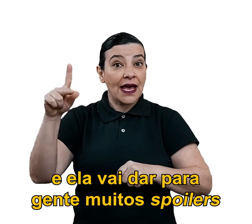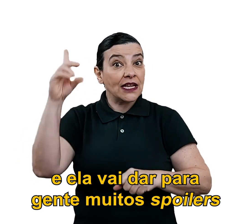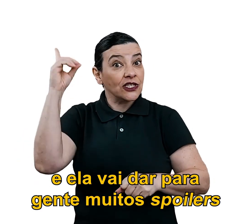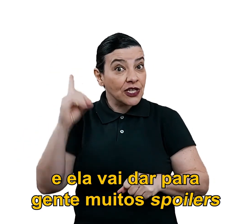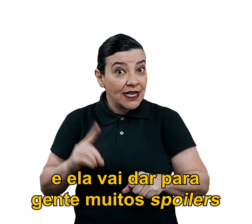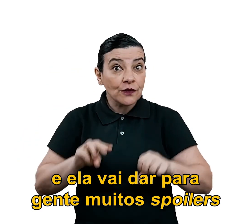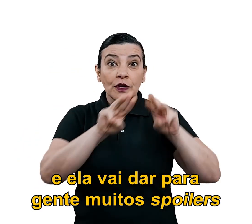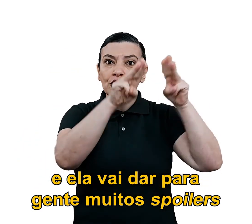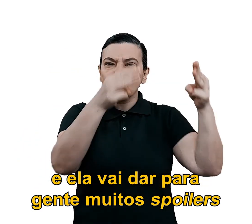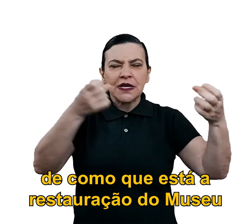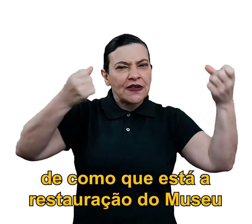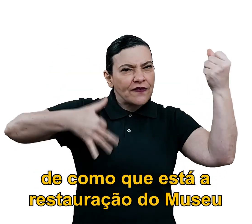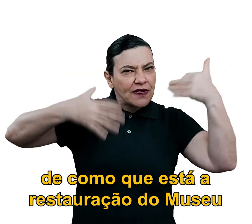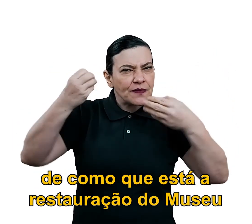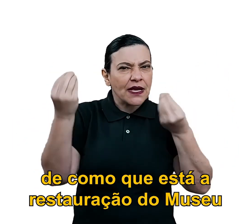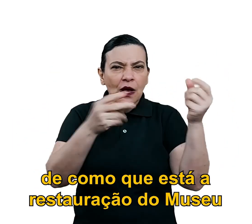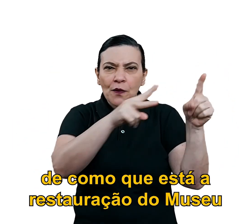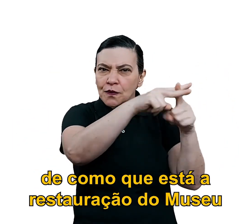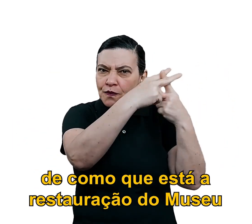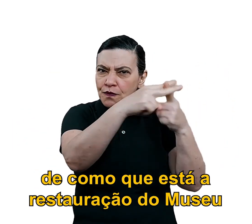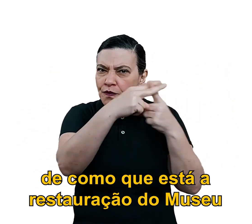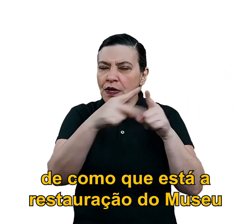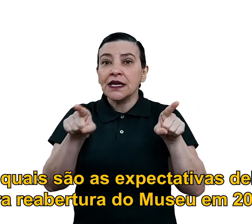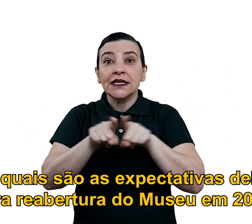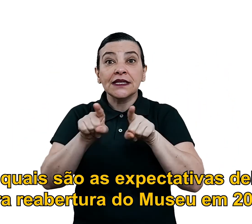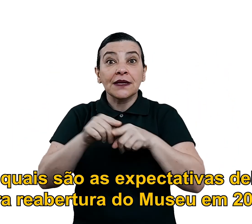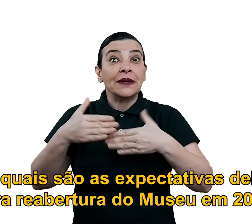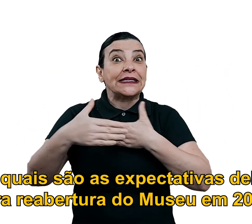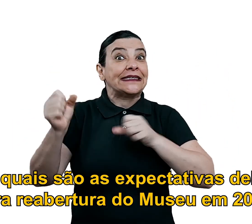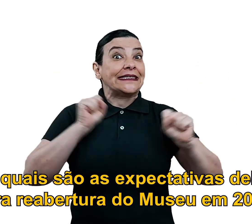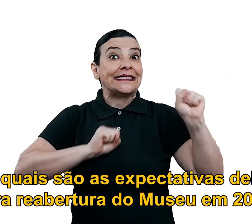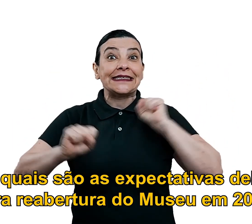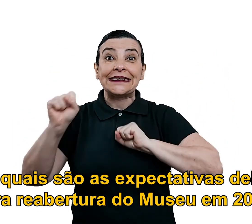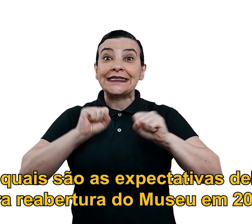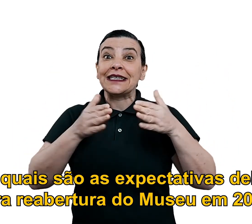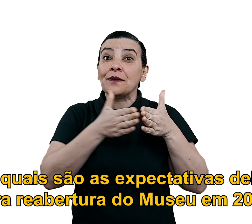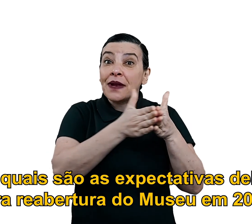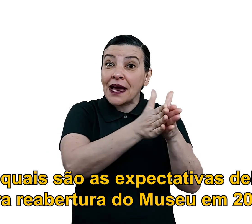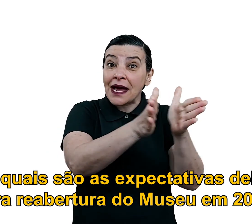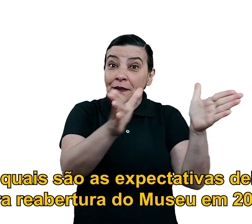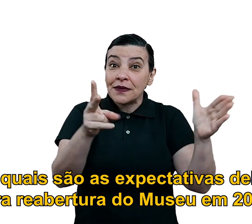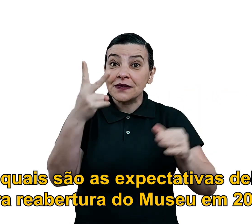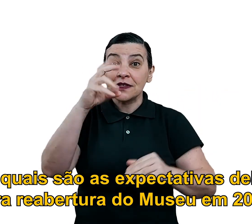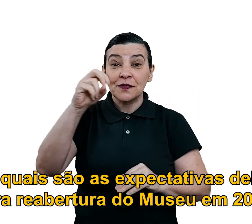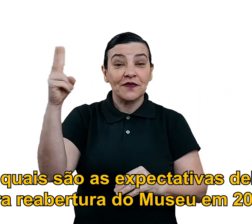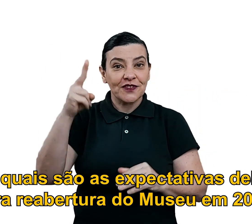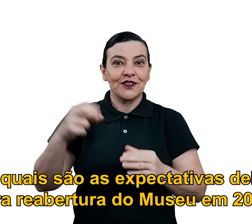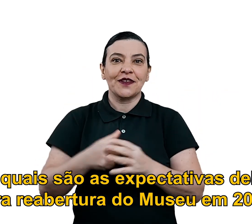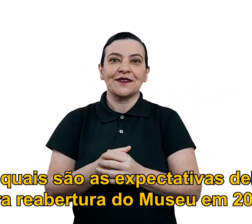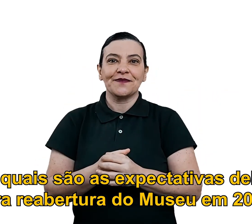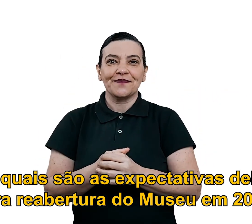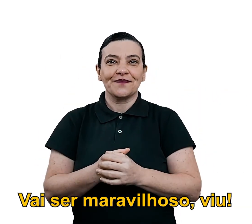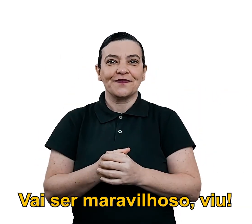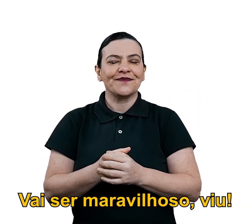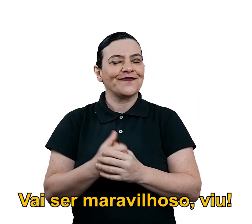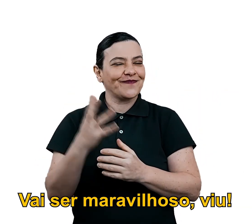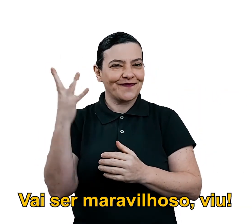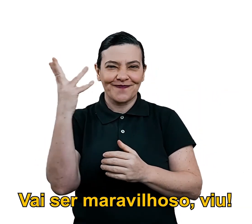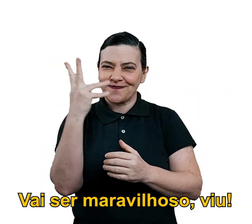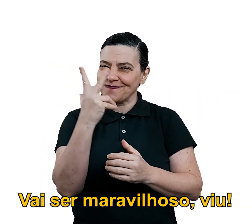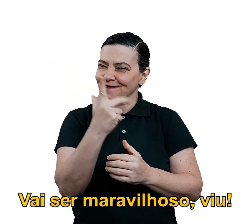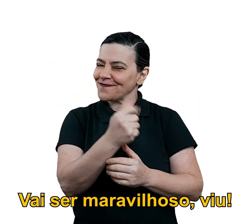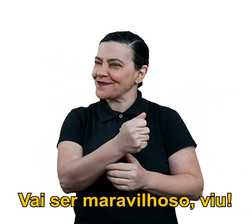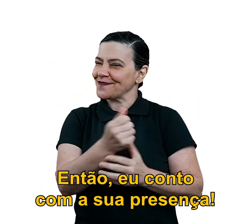vai dar para a gente muitos spoilers de como que está a restauração do museu e quais são as expectativas dela para a reabertura do museu em 2022. Vai